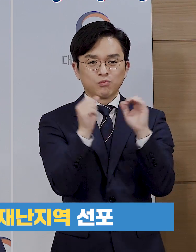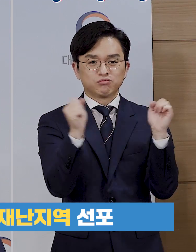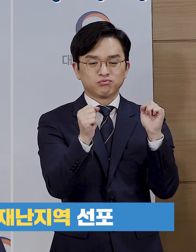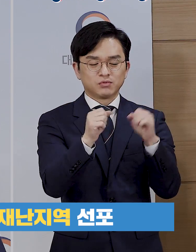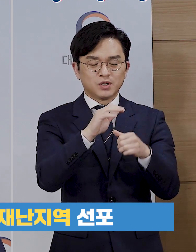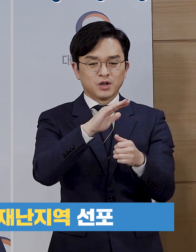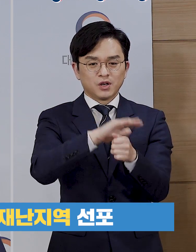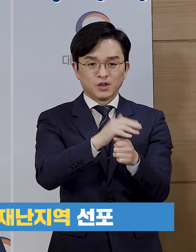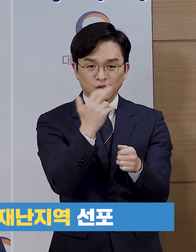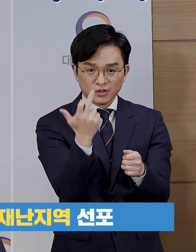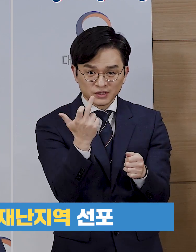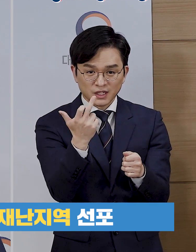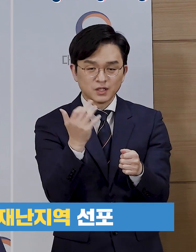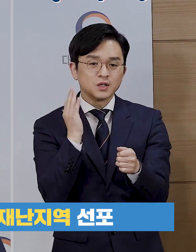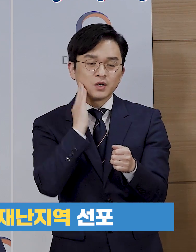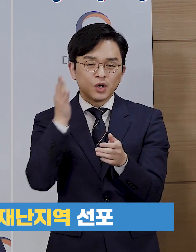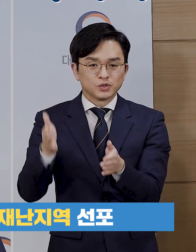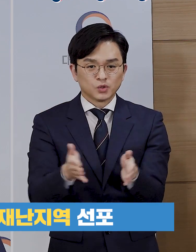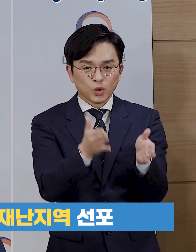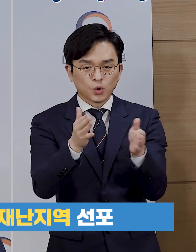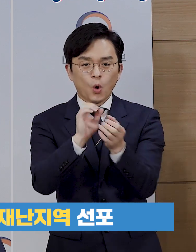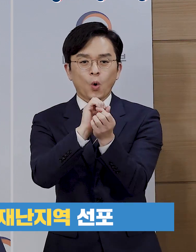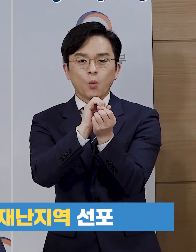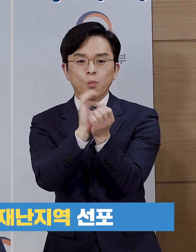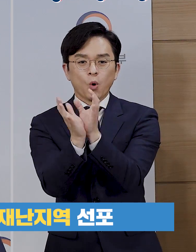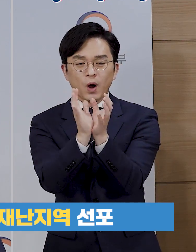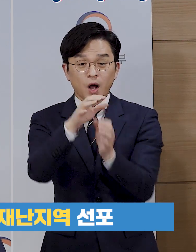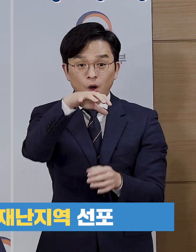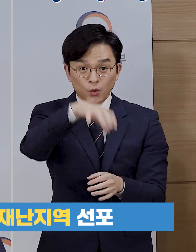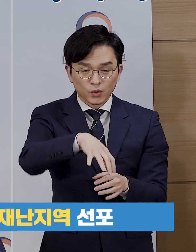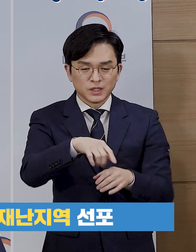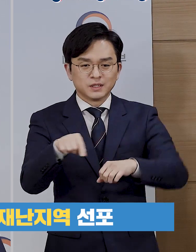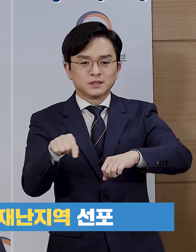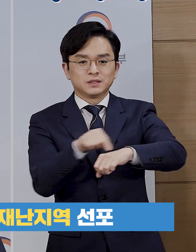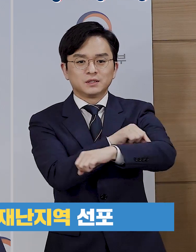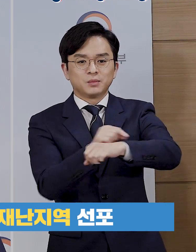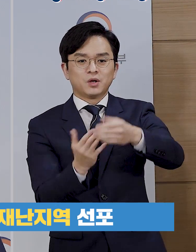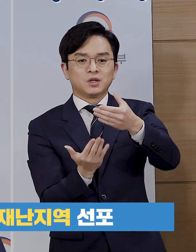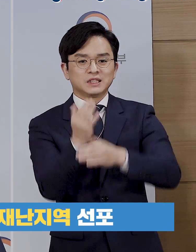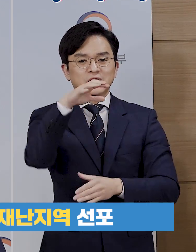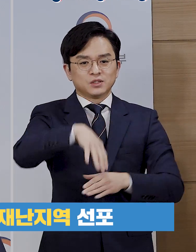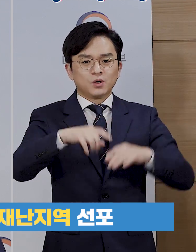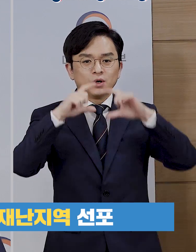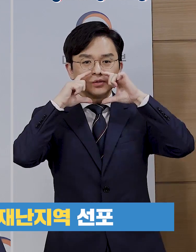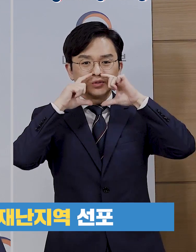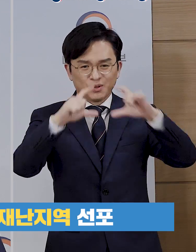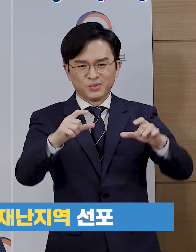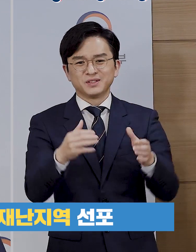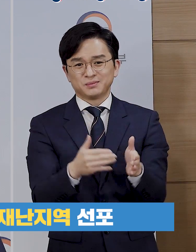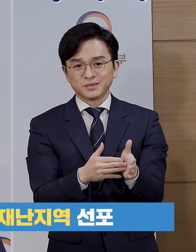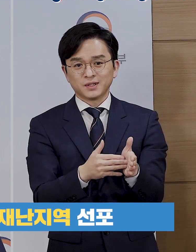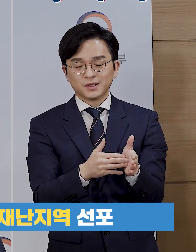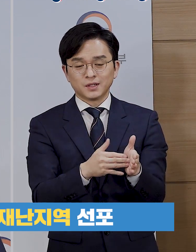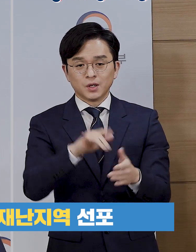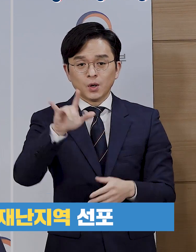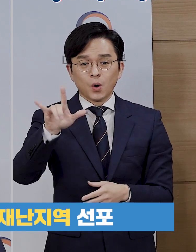광역시와 경상북도 경산시, 청도군, 봉화군을 특별재난지역으로 선포하였습니다.